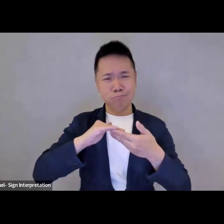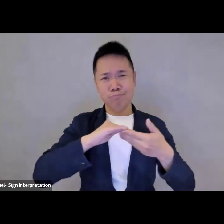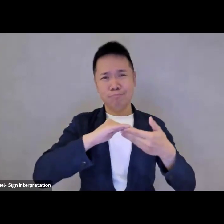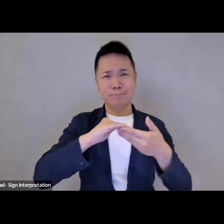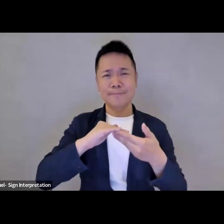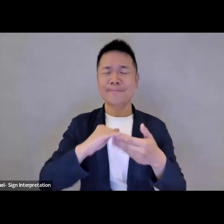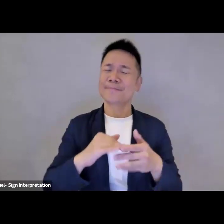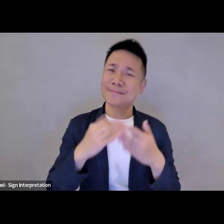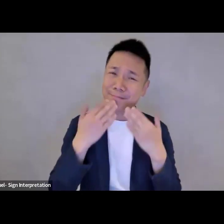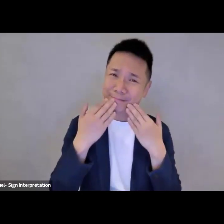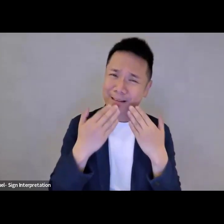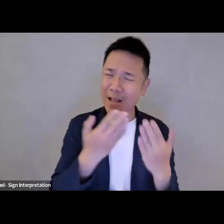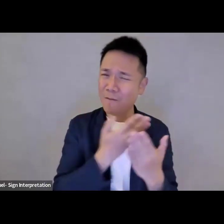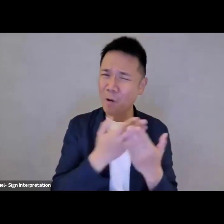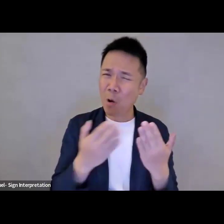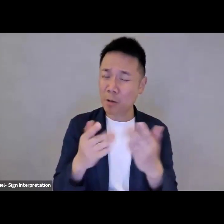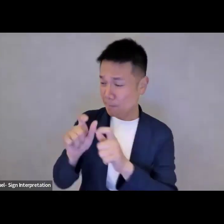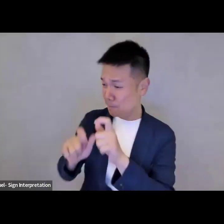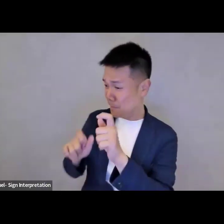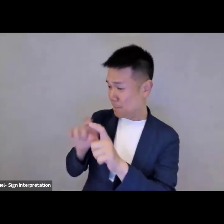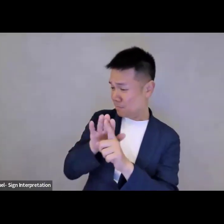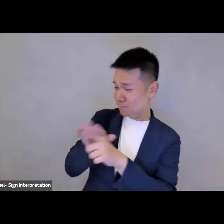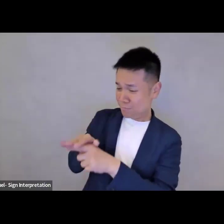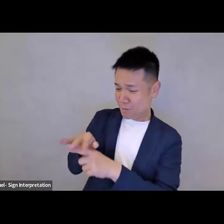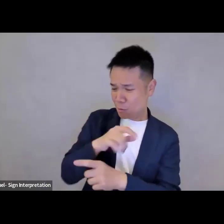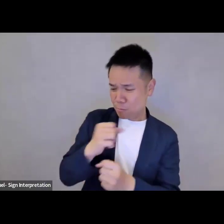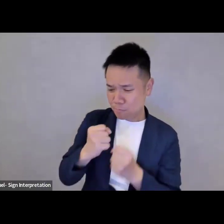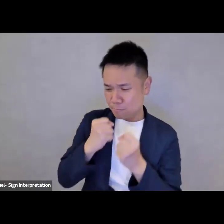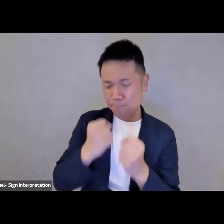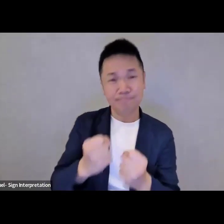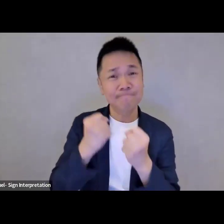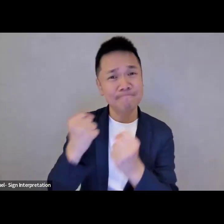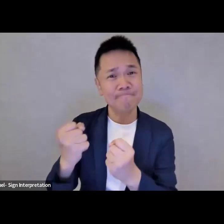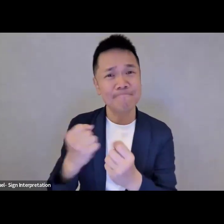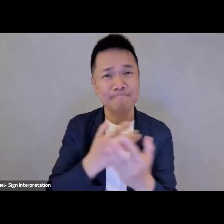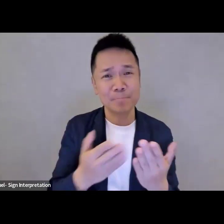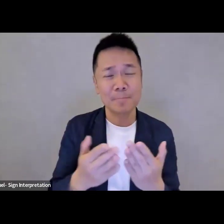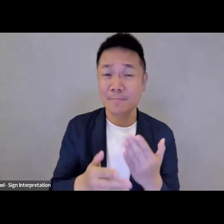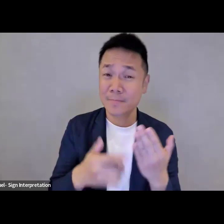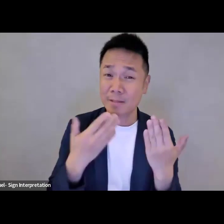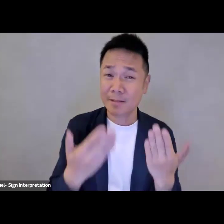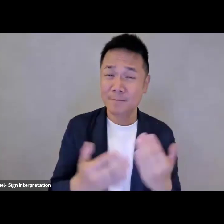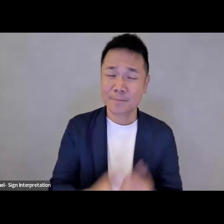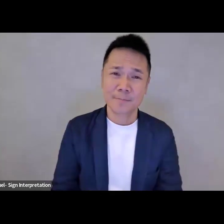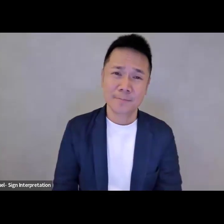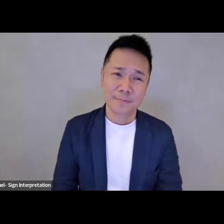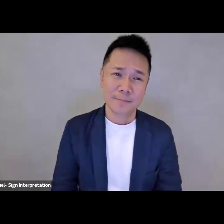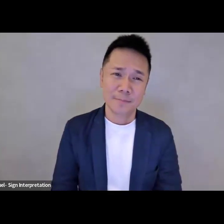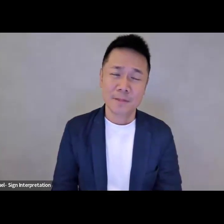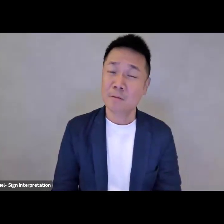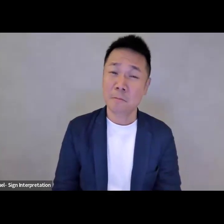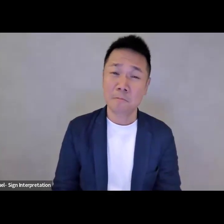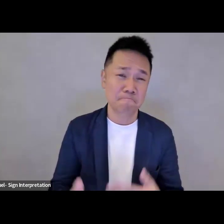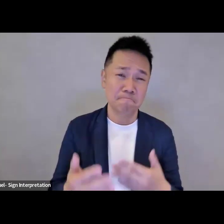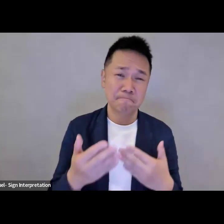你是一个非常强，你是一个非常勇敢强壮的战士。